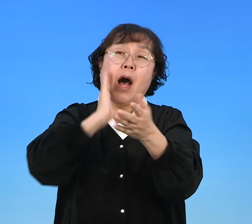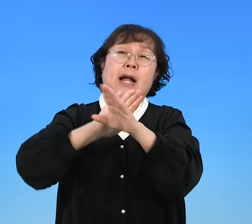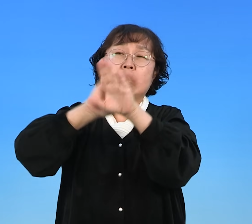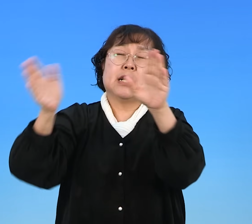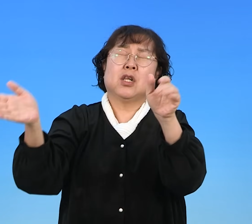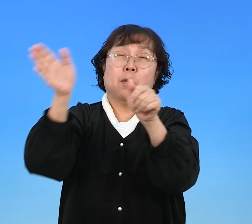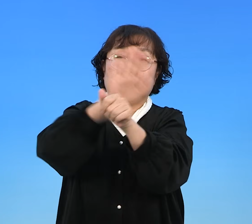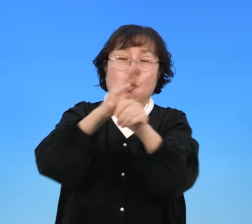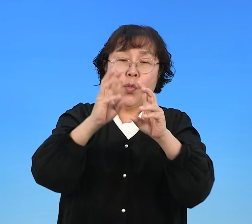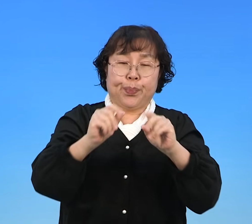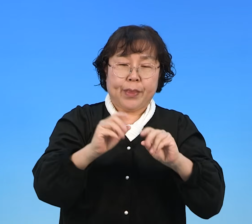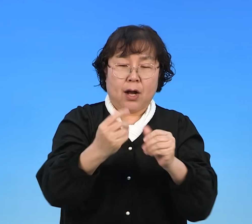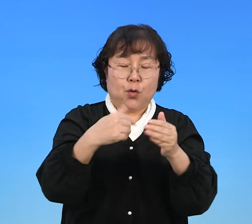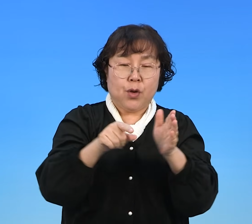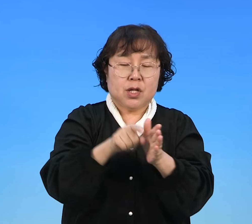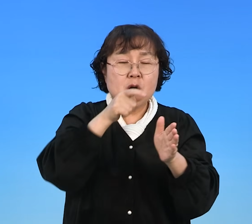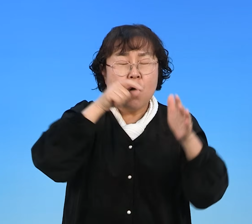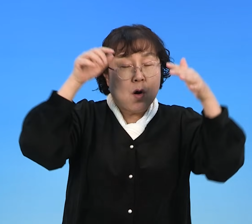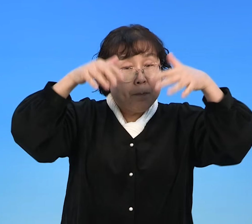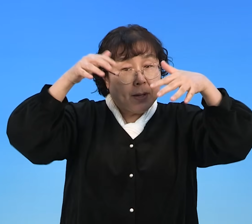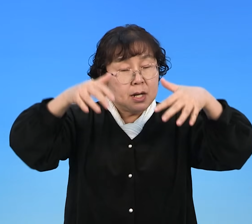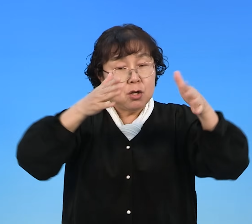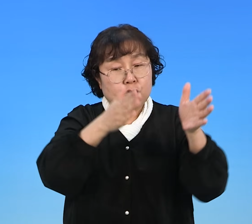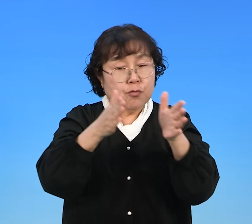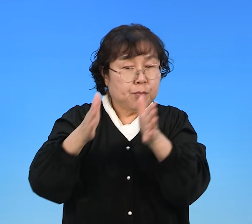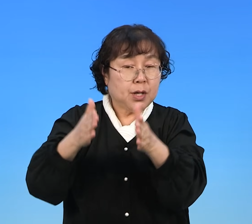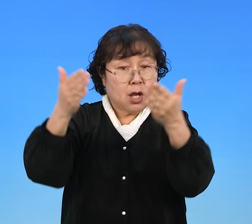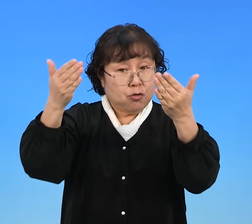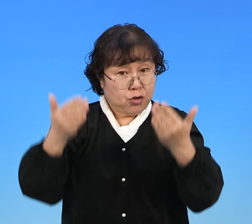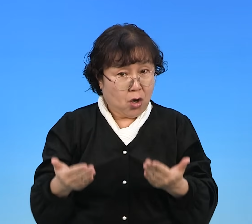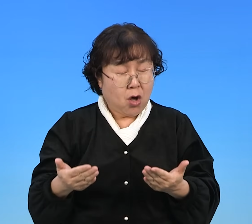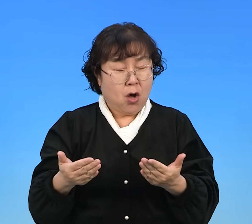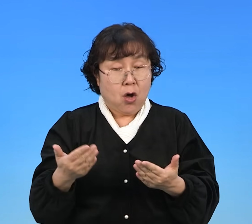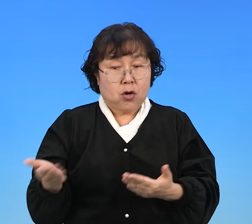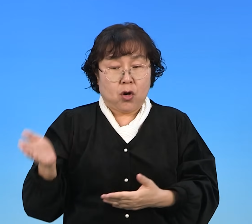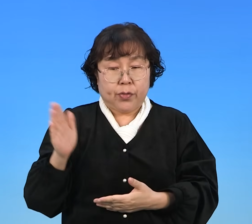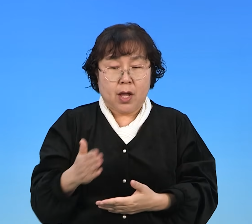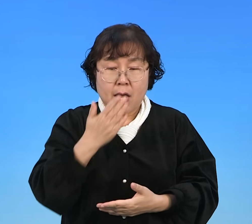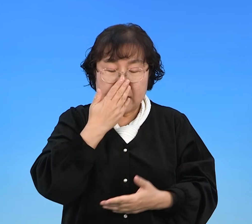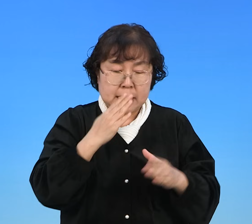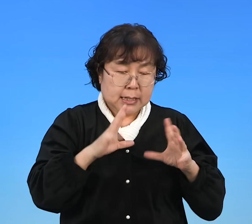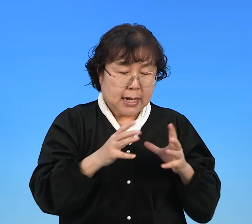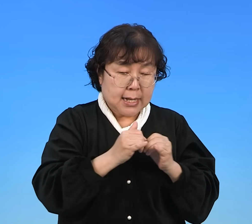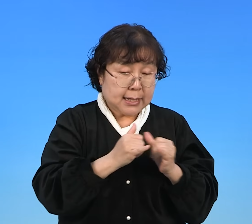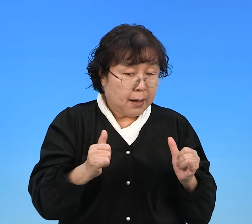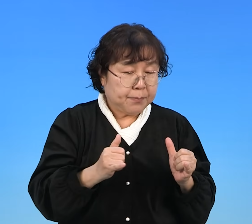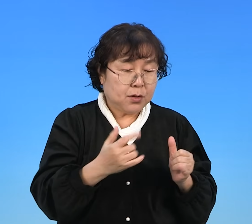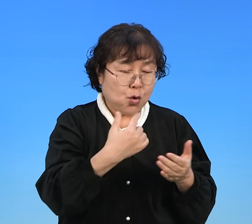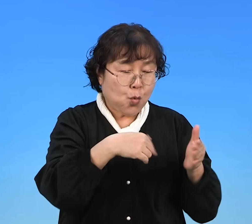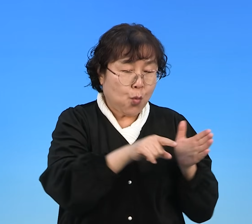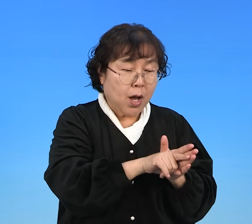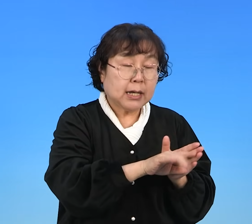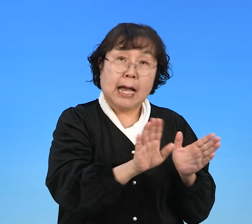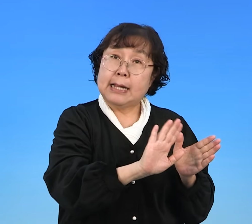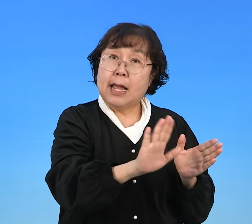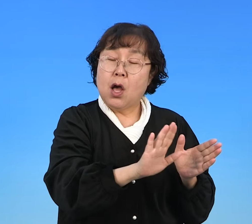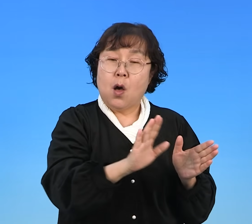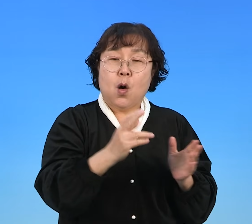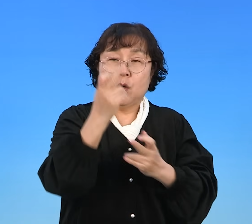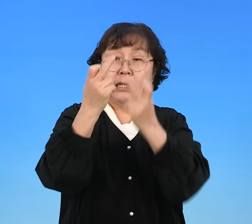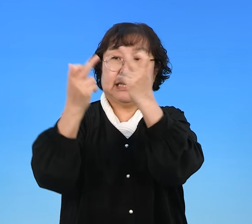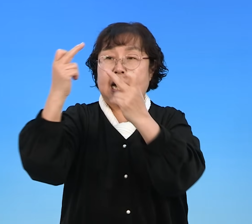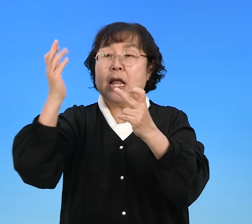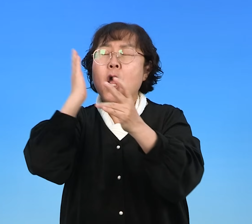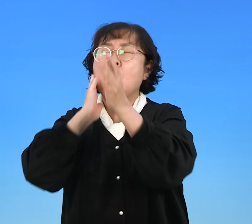덮으시고 땅을 위하여 비를 준비해 주시는데 이스라엘 백성들을 위한 게 아니에요. 가만히 보니까요, 산에